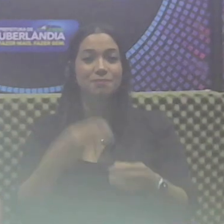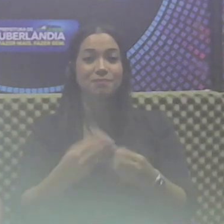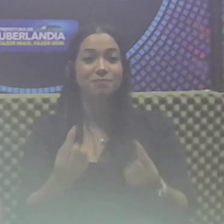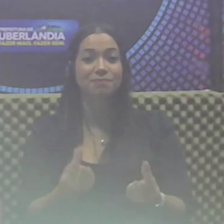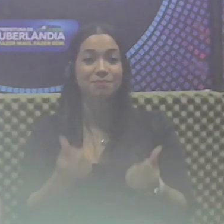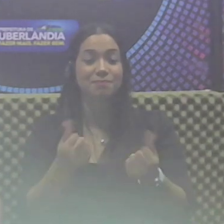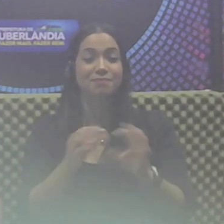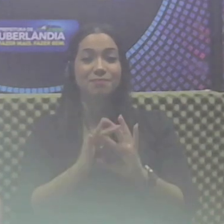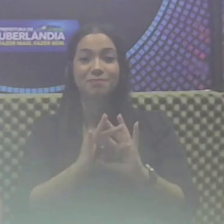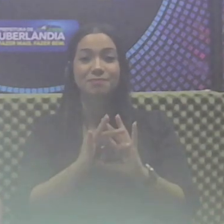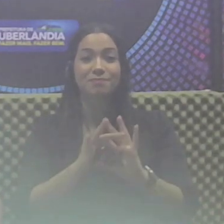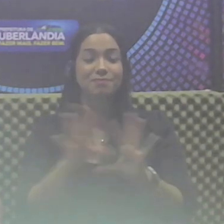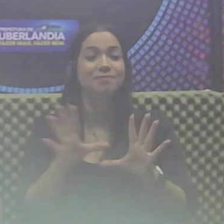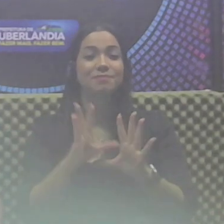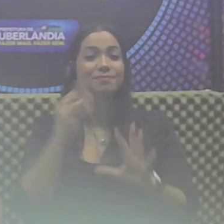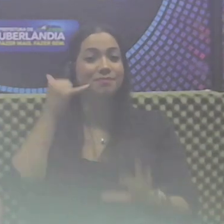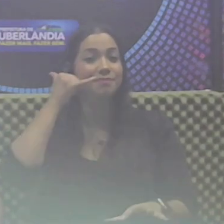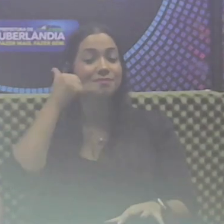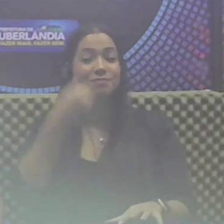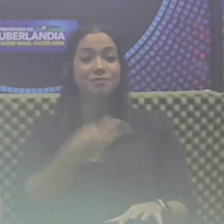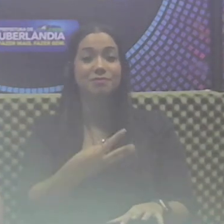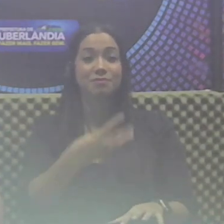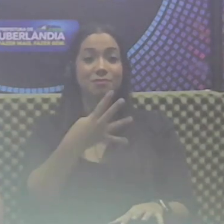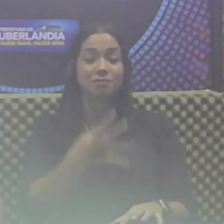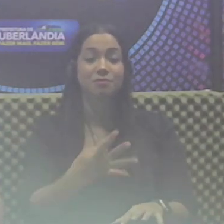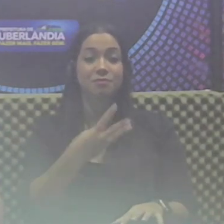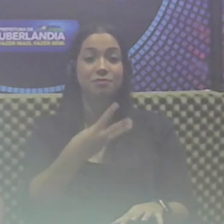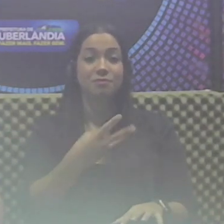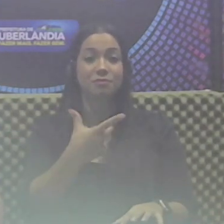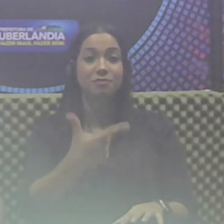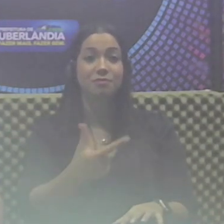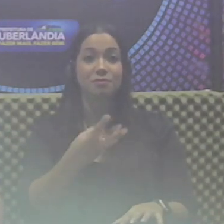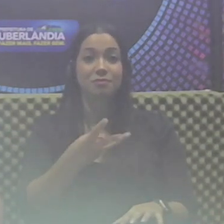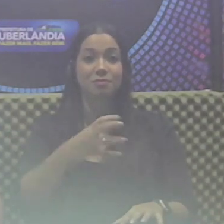está disponível pelo telefone